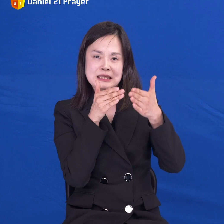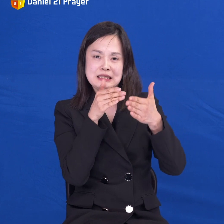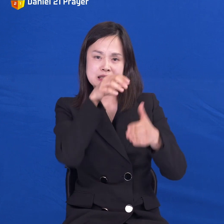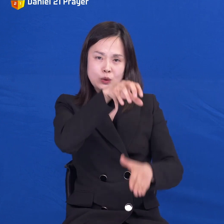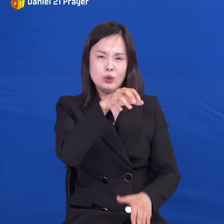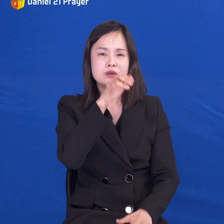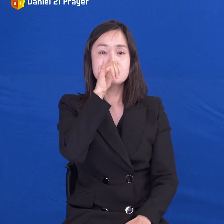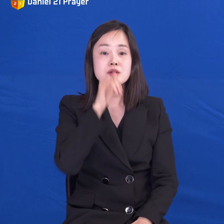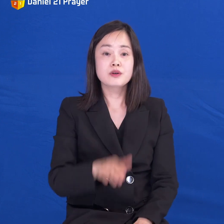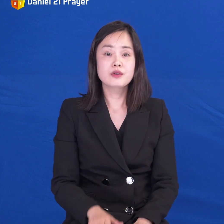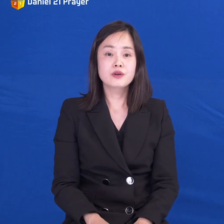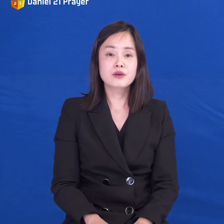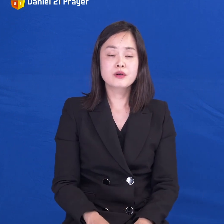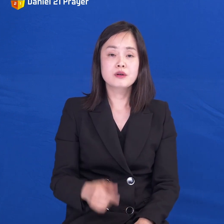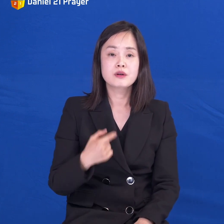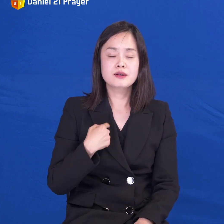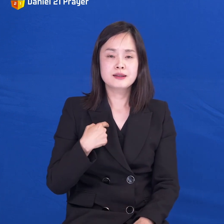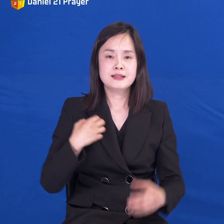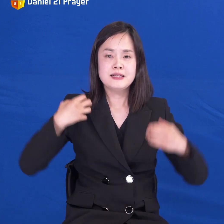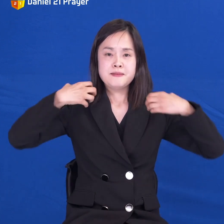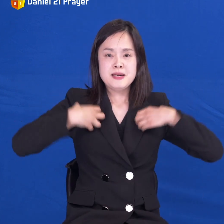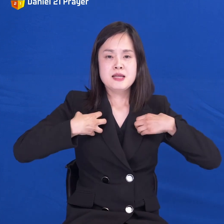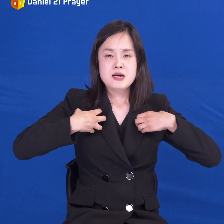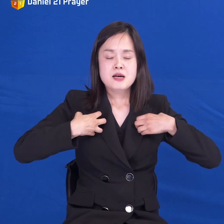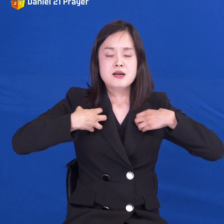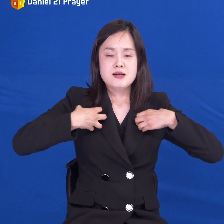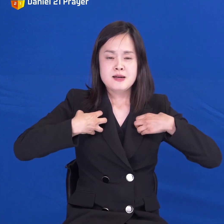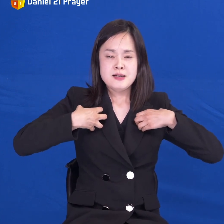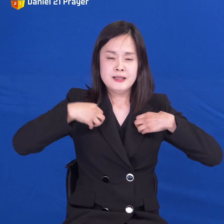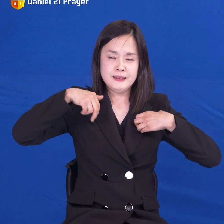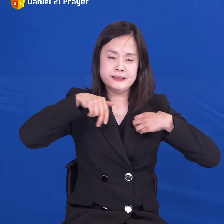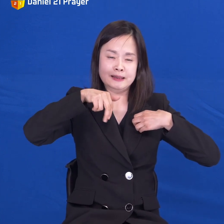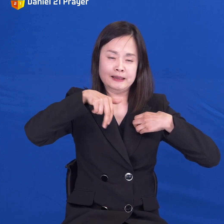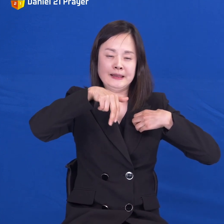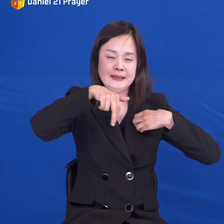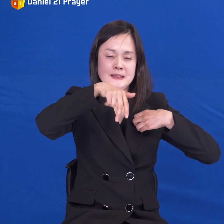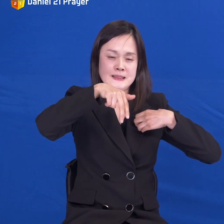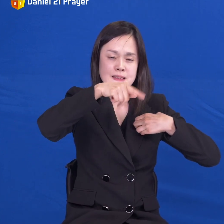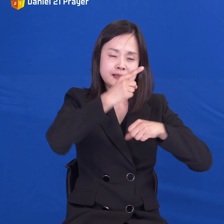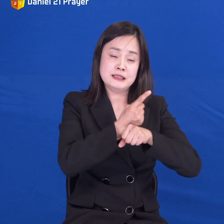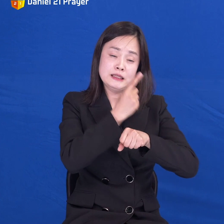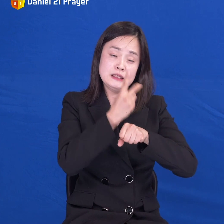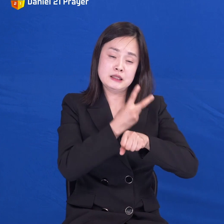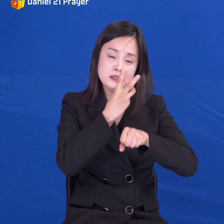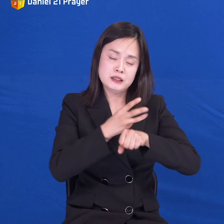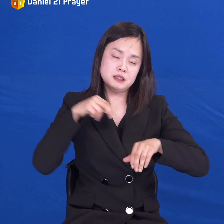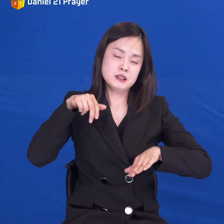메고 3시간이 걸리는 온중이 마을에 복음을 전하러 올라갔어요. 그때